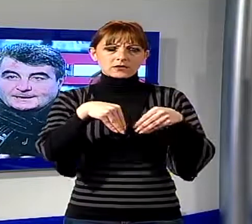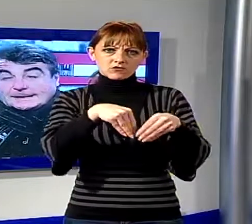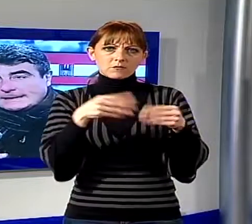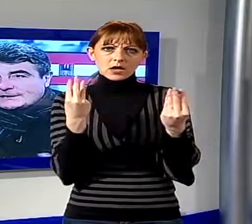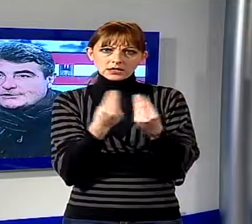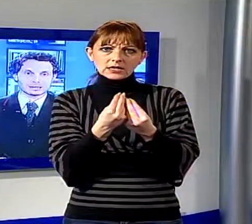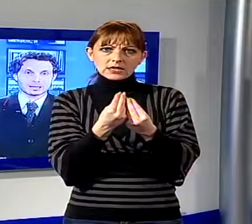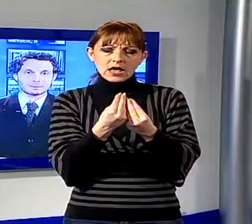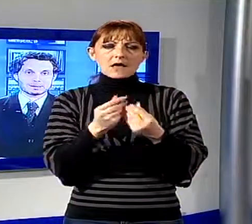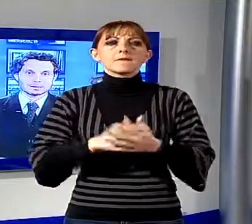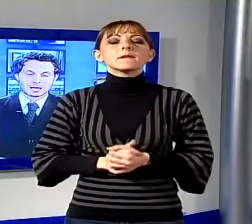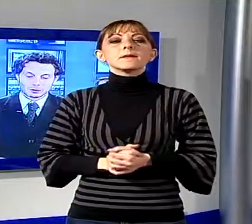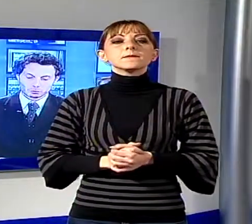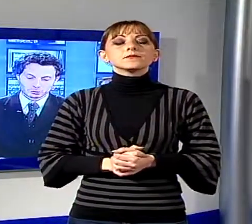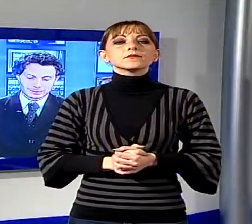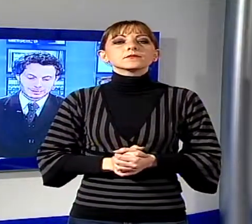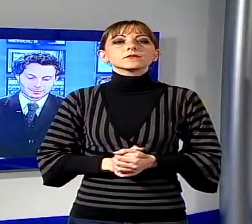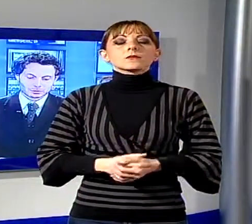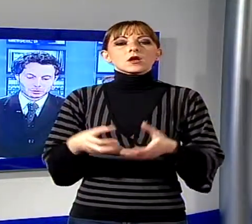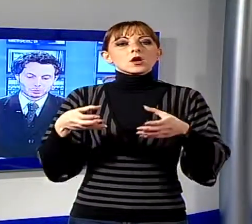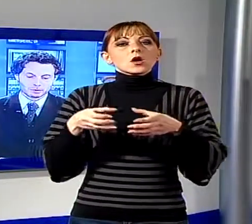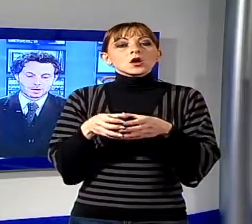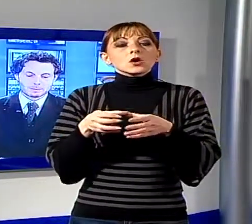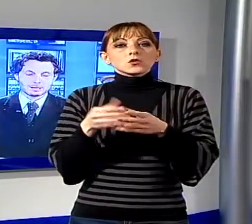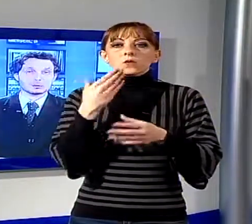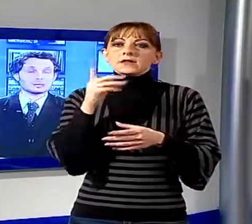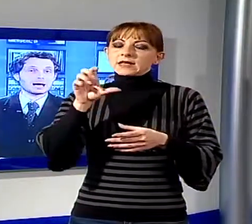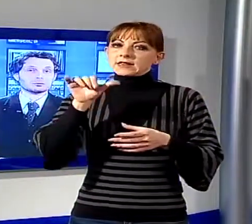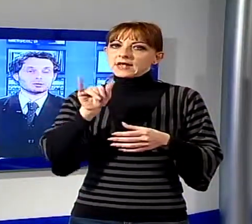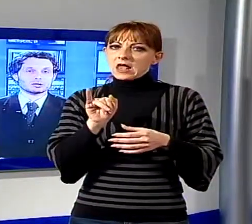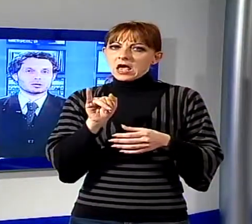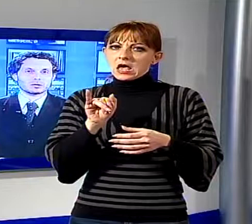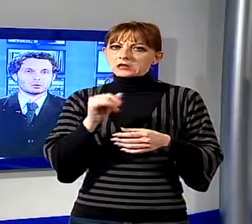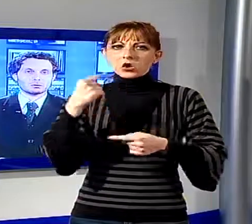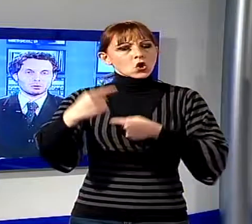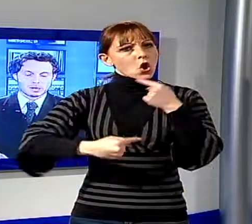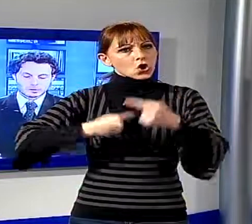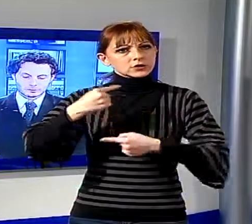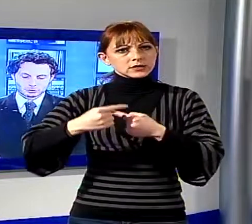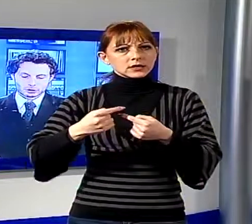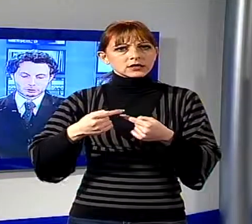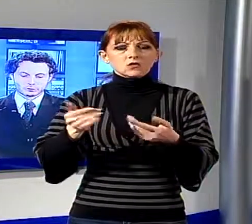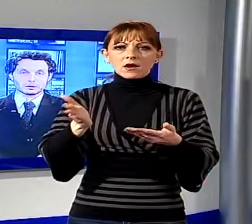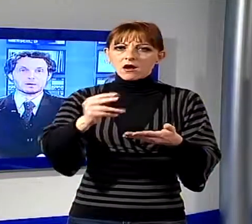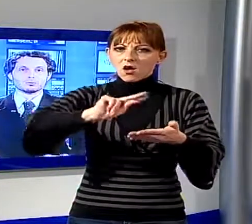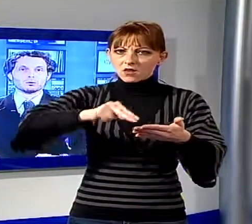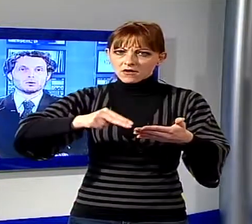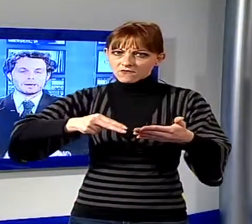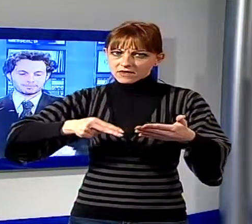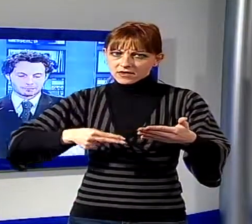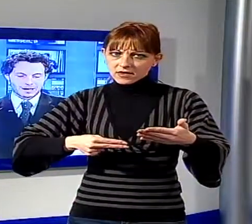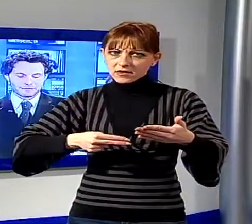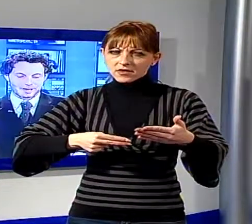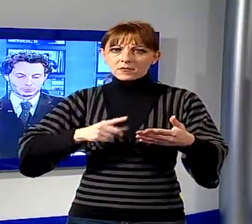per Palazzo Orsetti la partita su Sant'Alessio è chiusa, per il Comitato, che ha già raccolto 700 firme, non lo